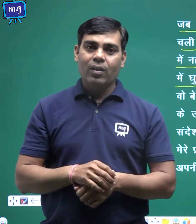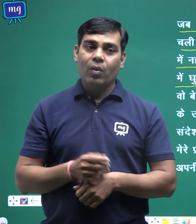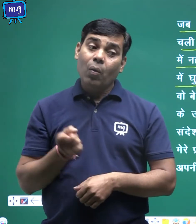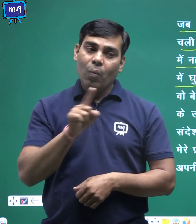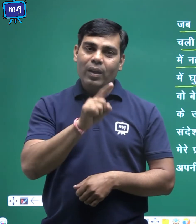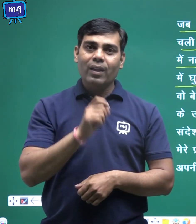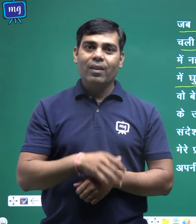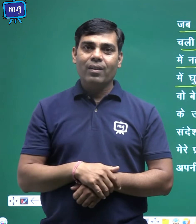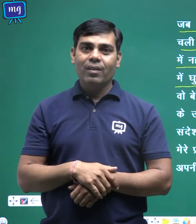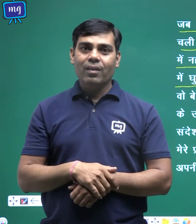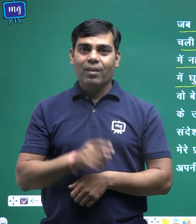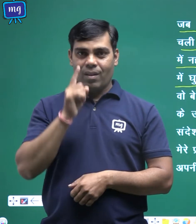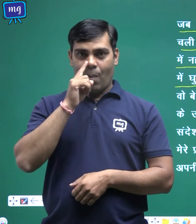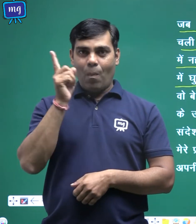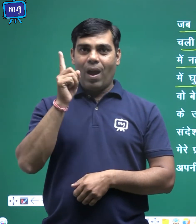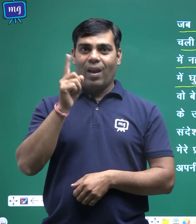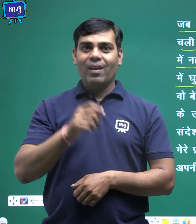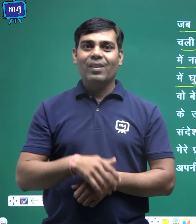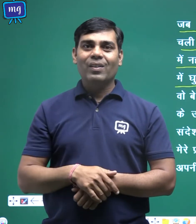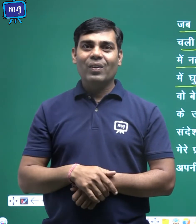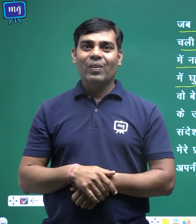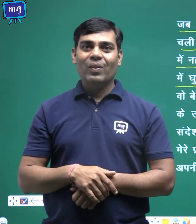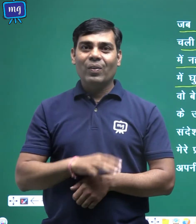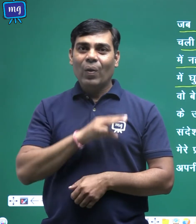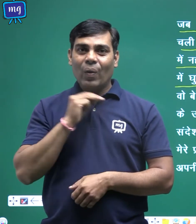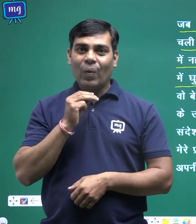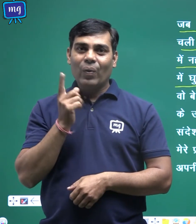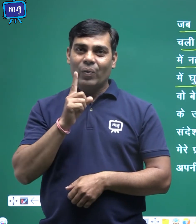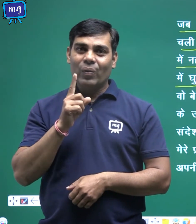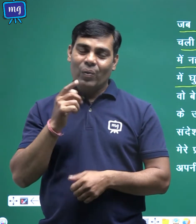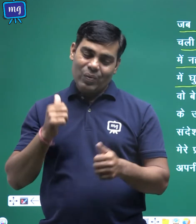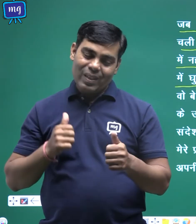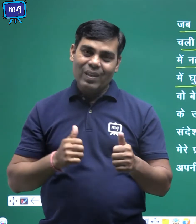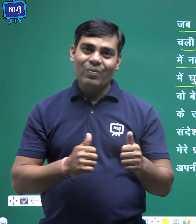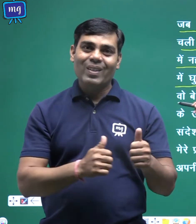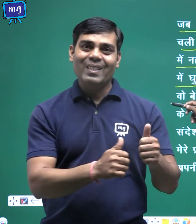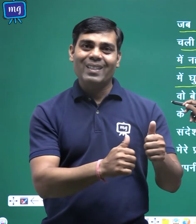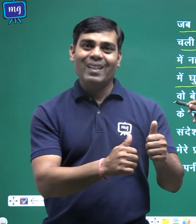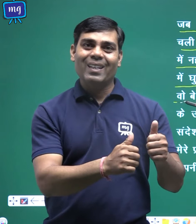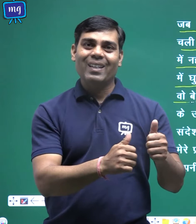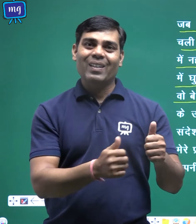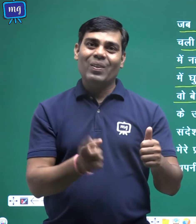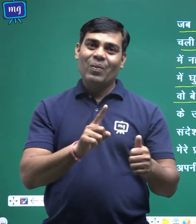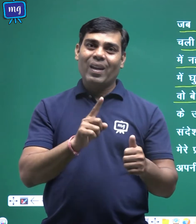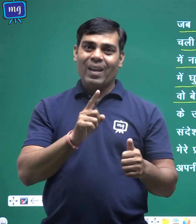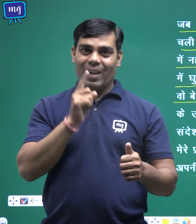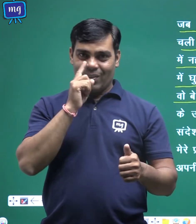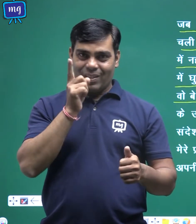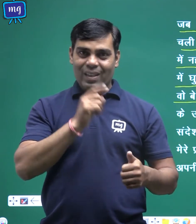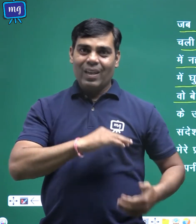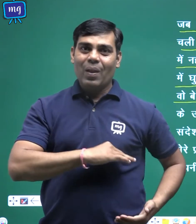वही माँ और जो पीछे चले वह बेटी।